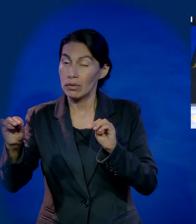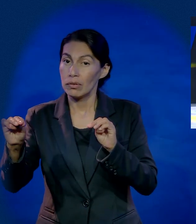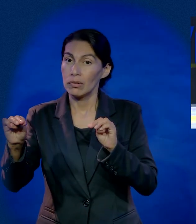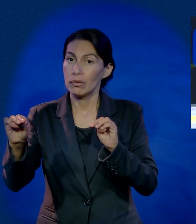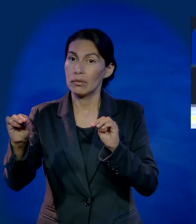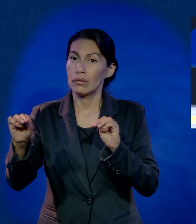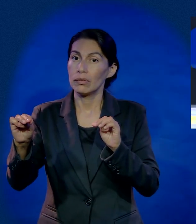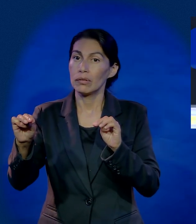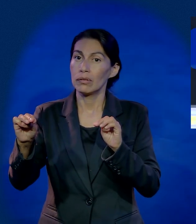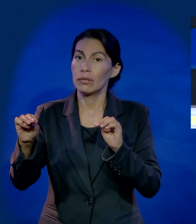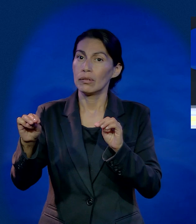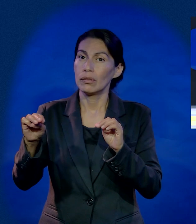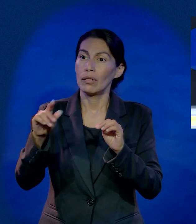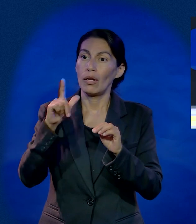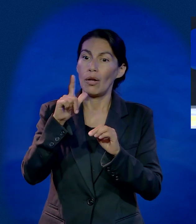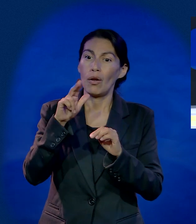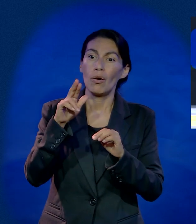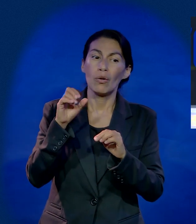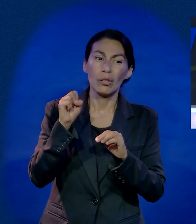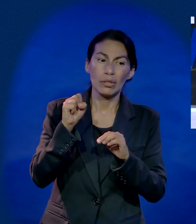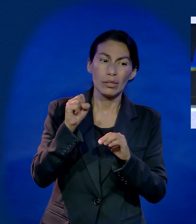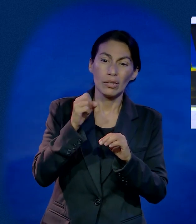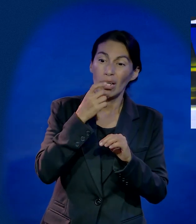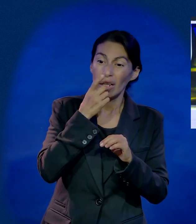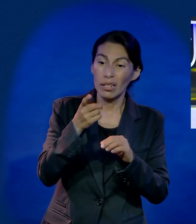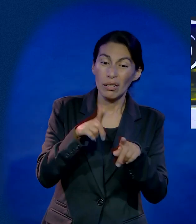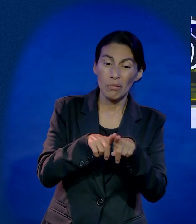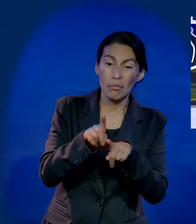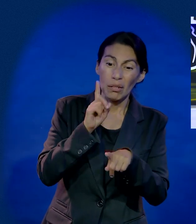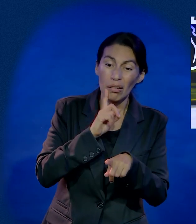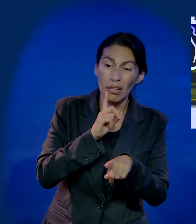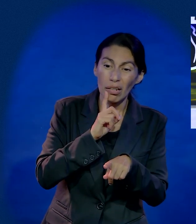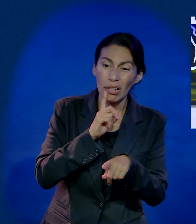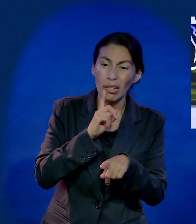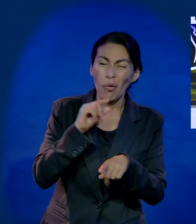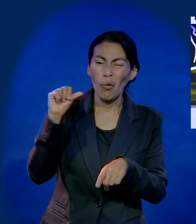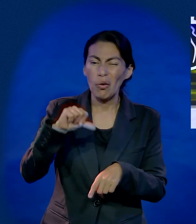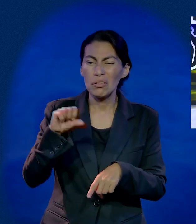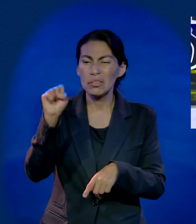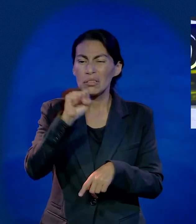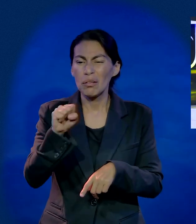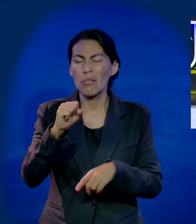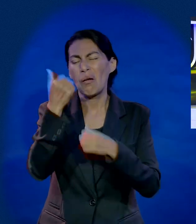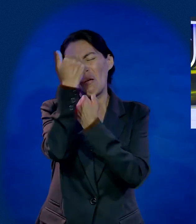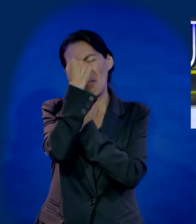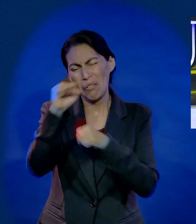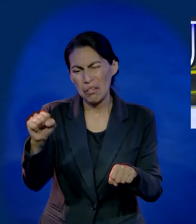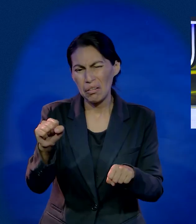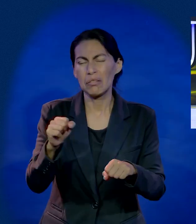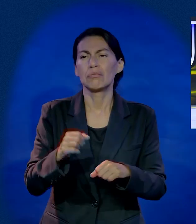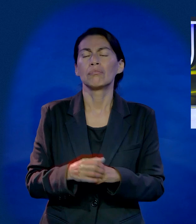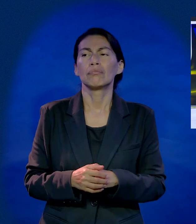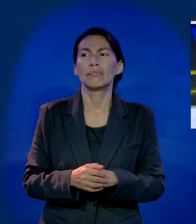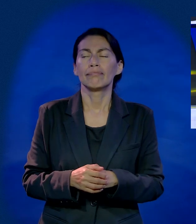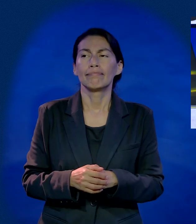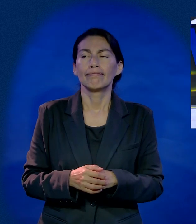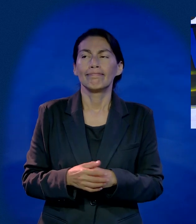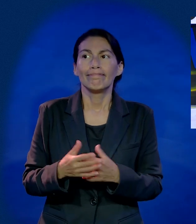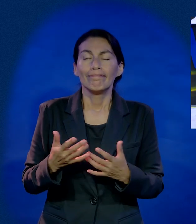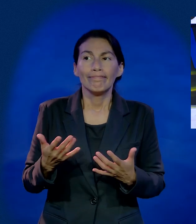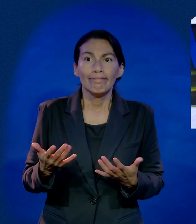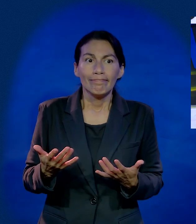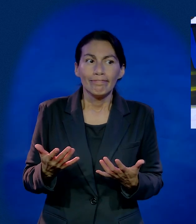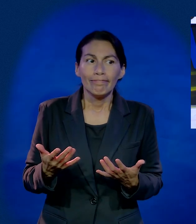Cuando llevaba como un kilómetro adelante, escucho atrás que le dice Luis a su hermana, hoy es sábado, qué aburrido es el sábado.